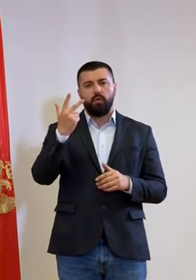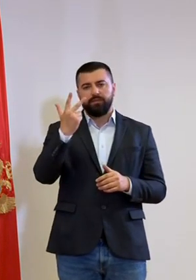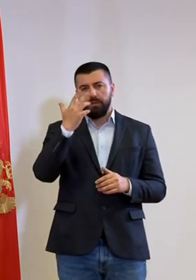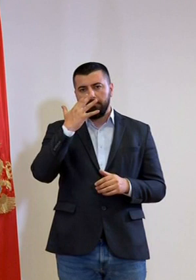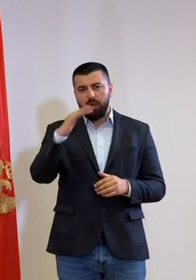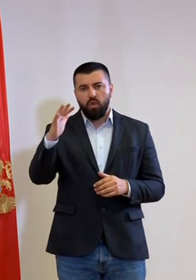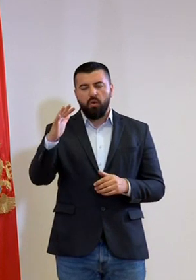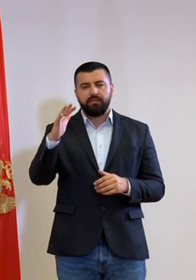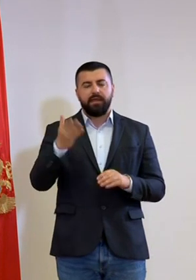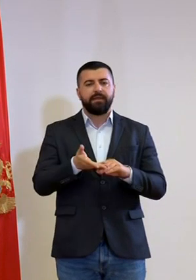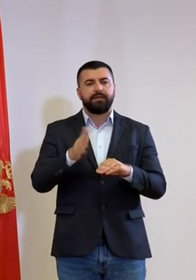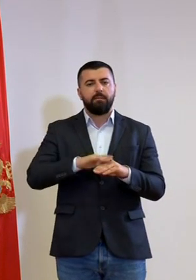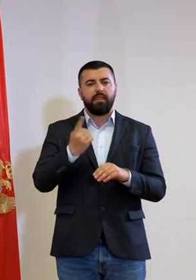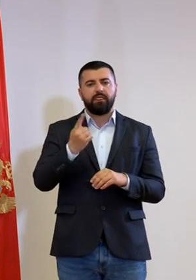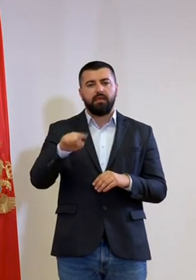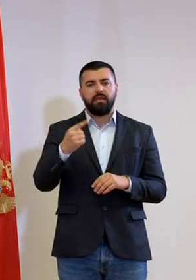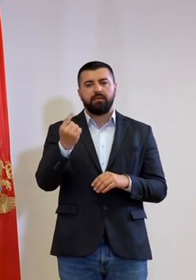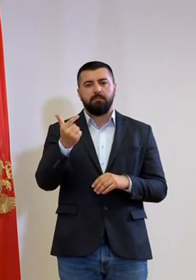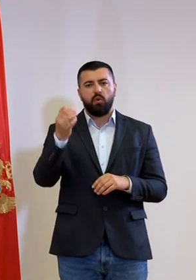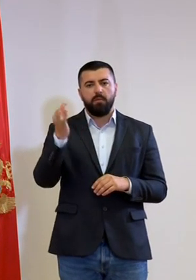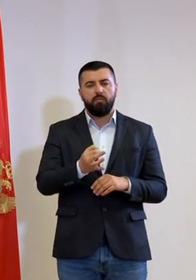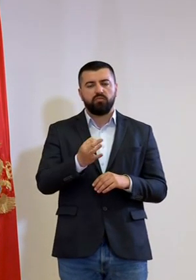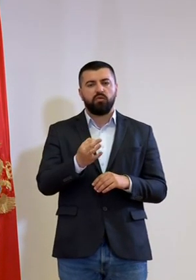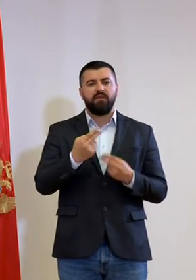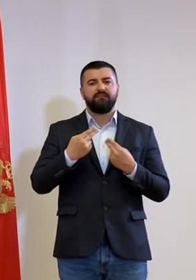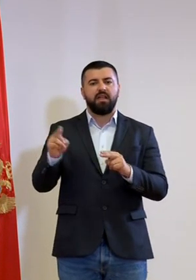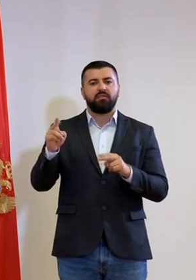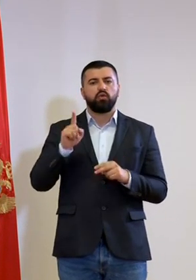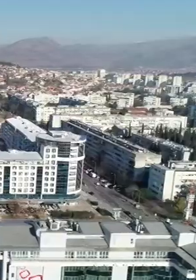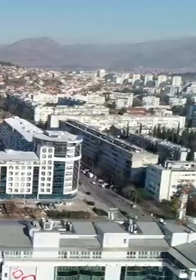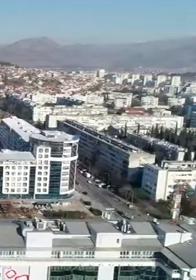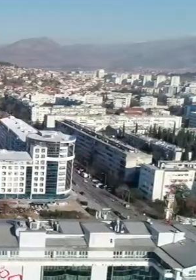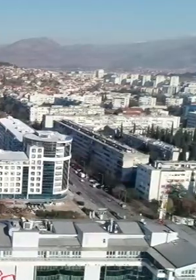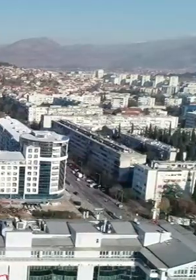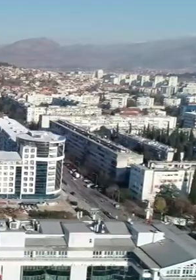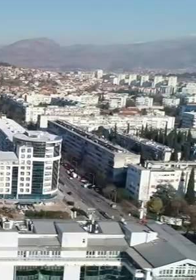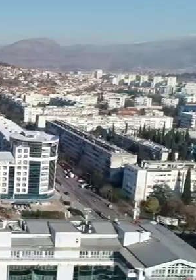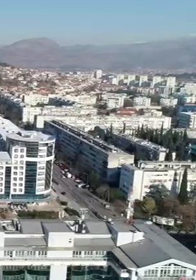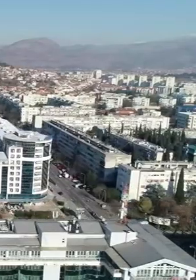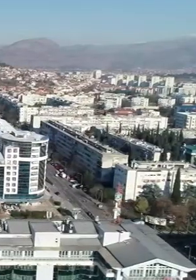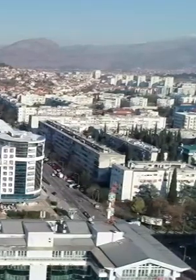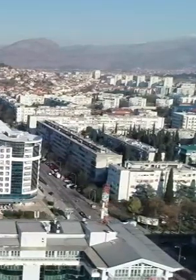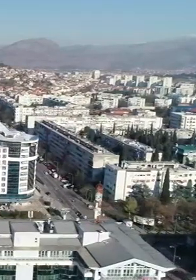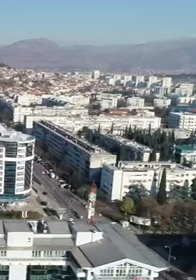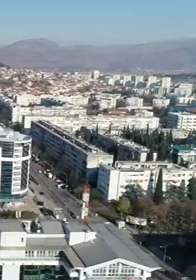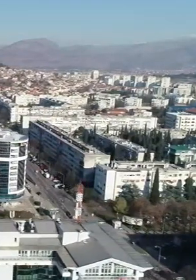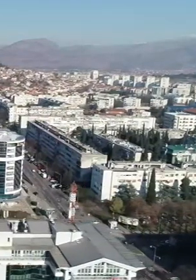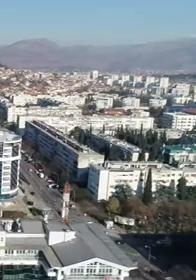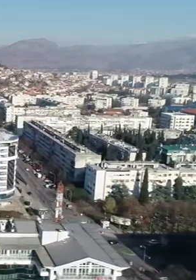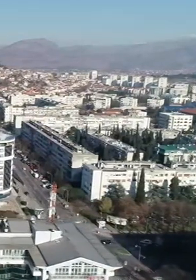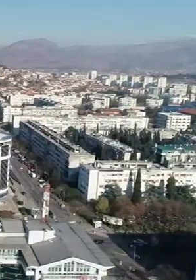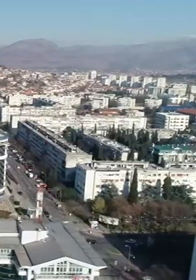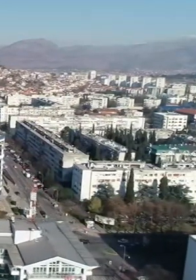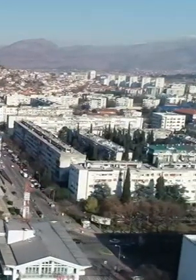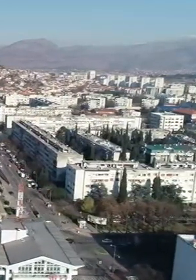miliona, kamatna stopa 1,5%, grejs period do 2 godine. Država u ovom trenutku ipak nije u mogućnosti da